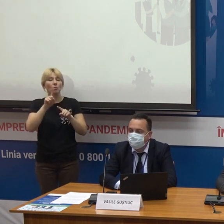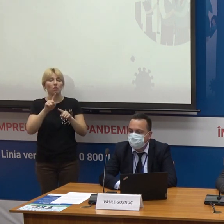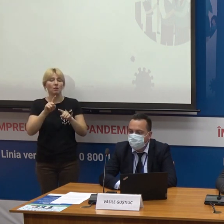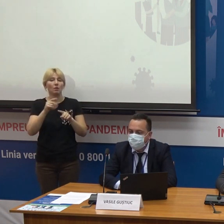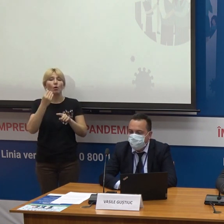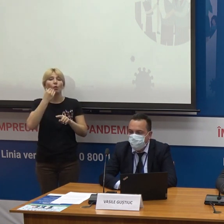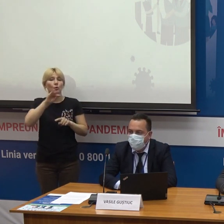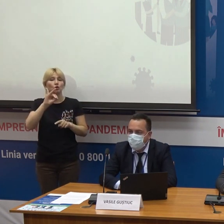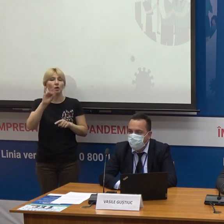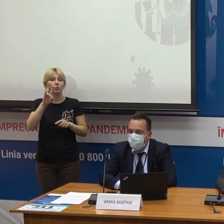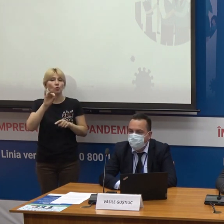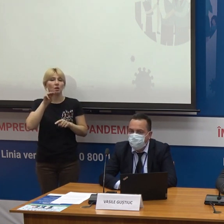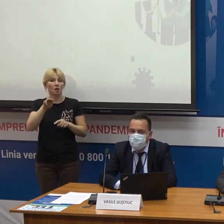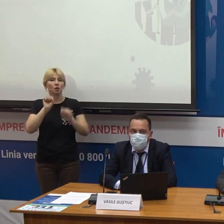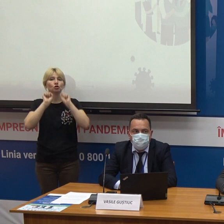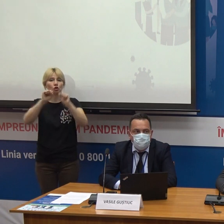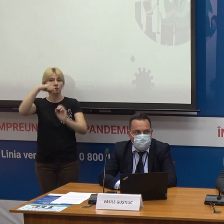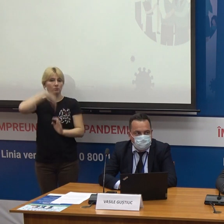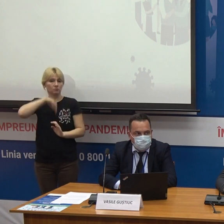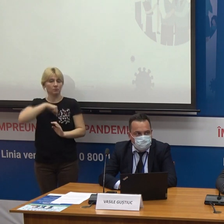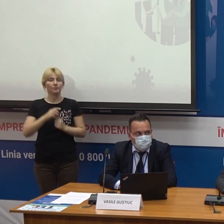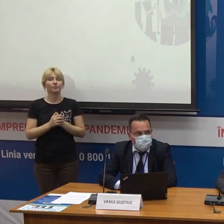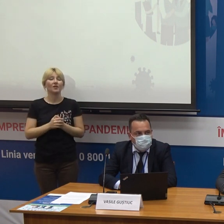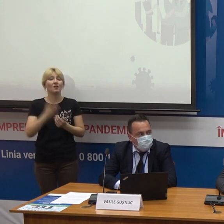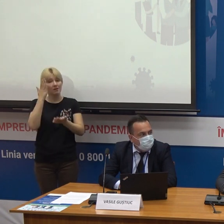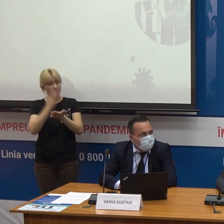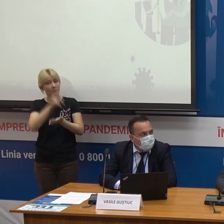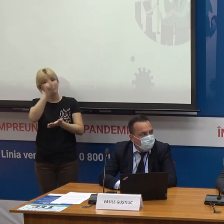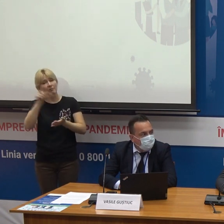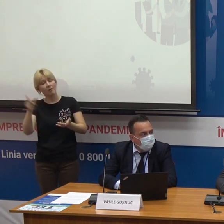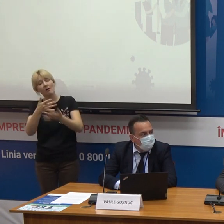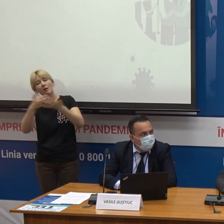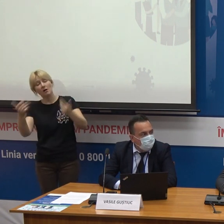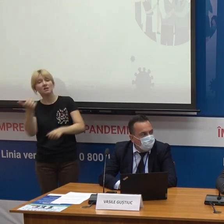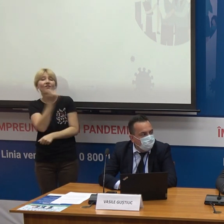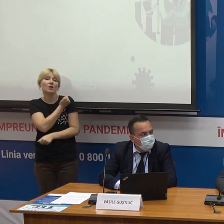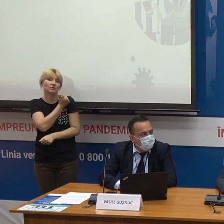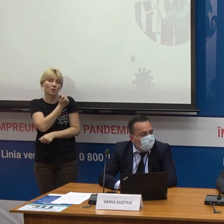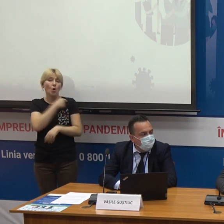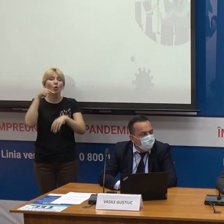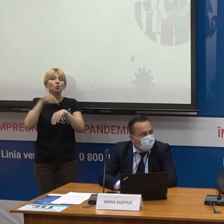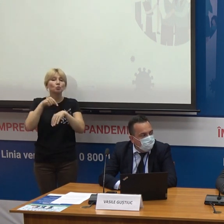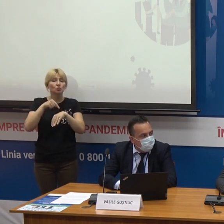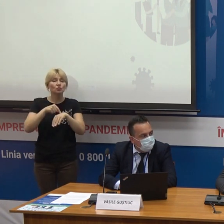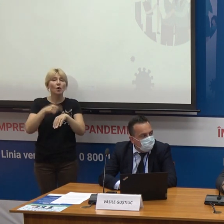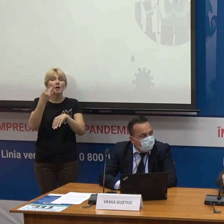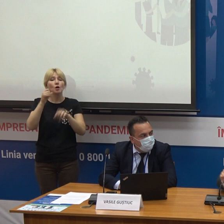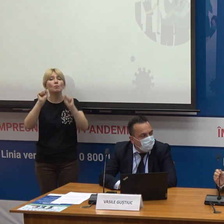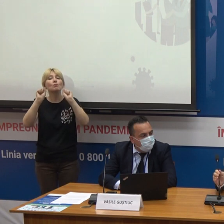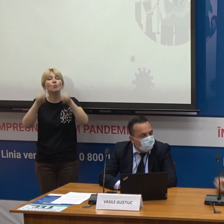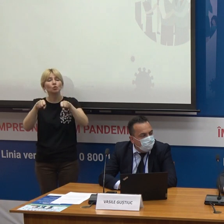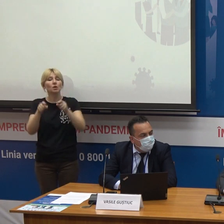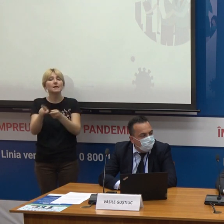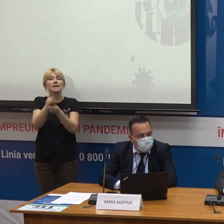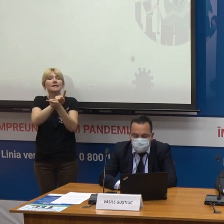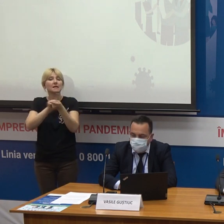Ca și oricare medicament, ele pot, în unele circumstanțe, la persoanele vaccinate, pot genera